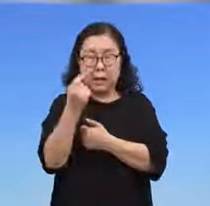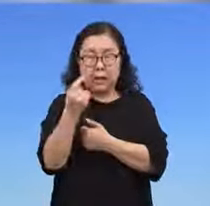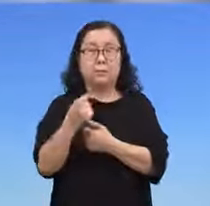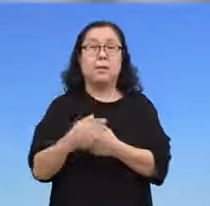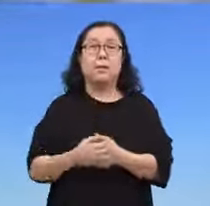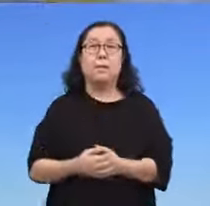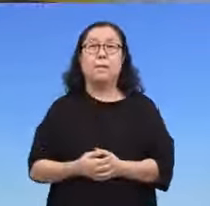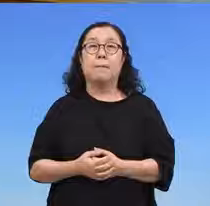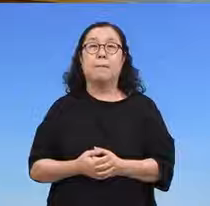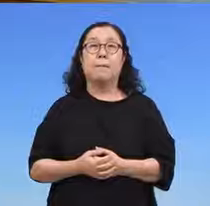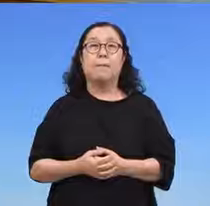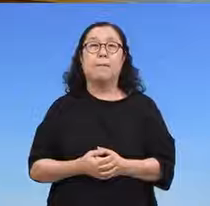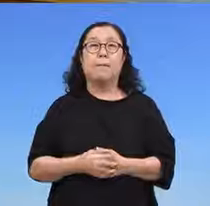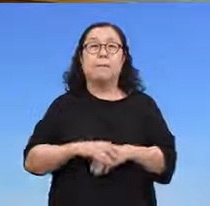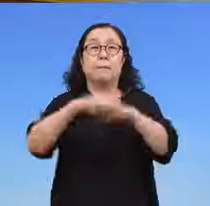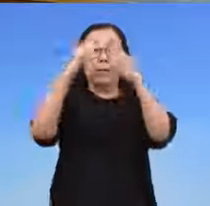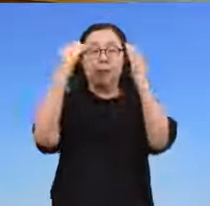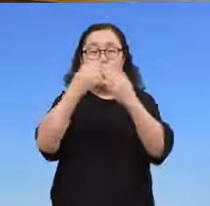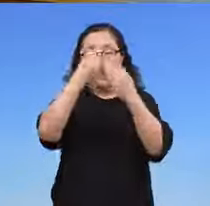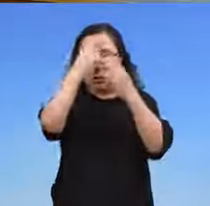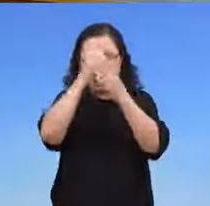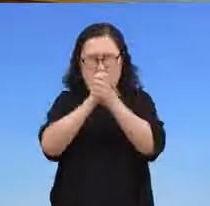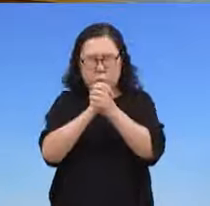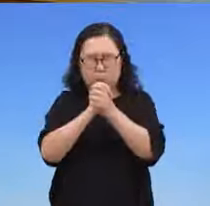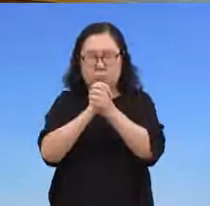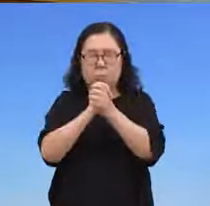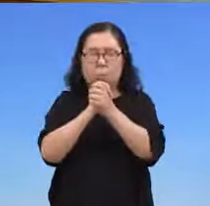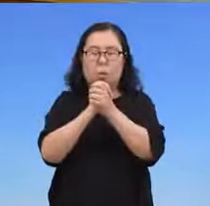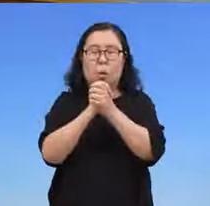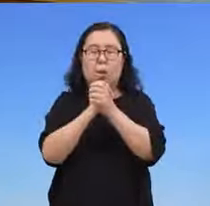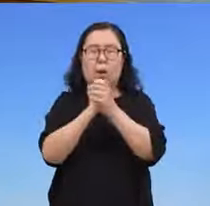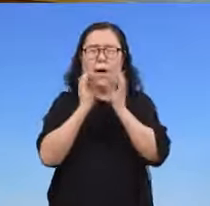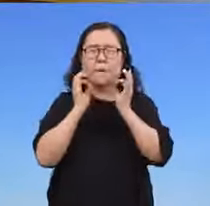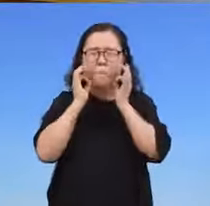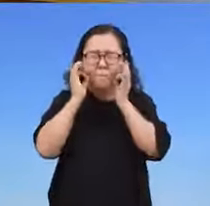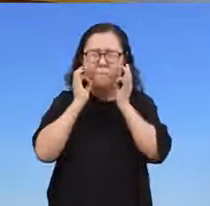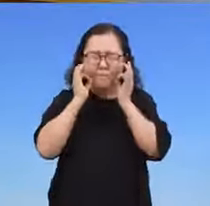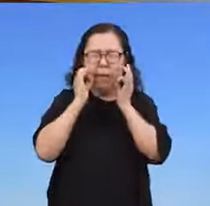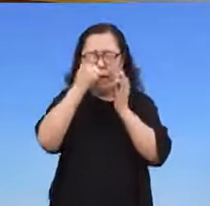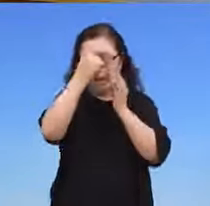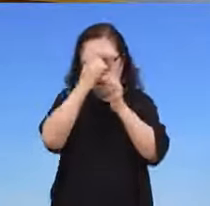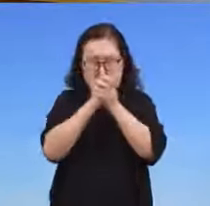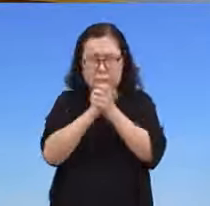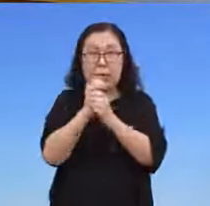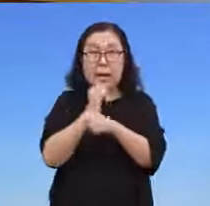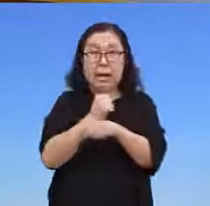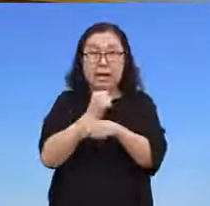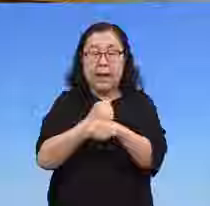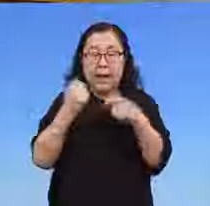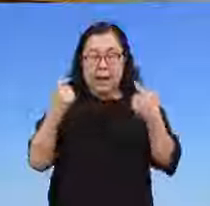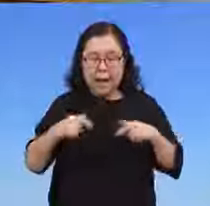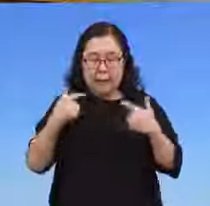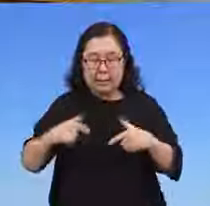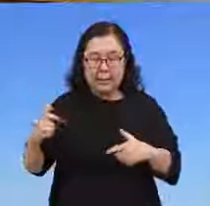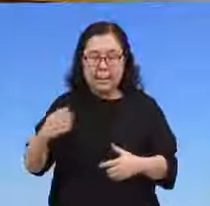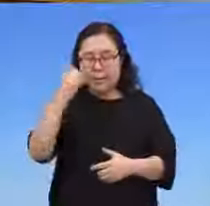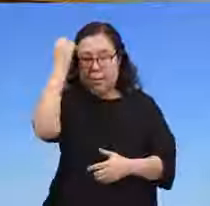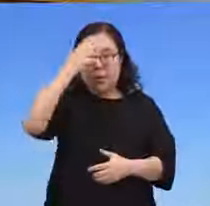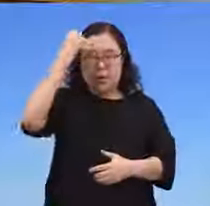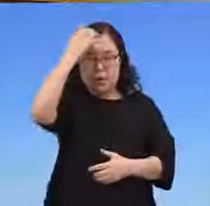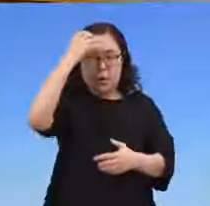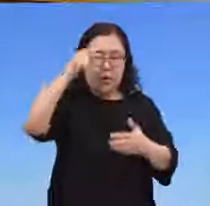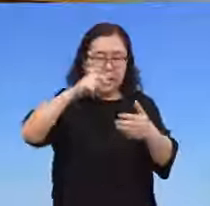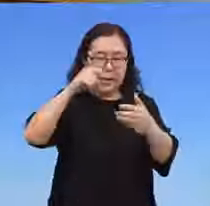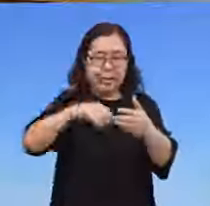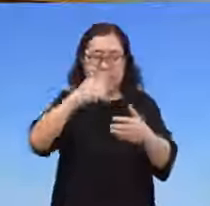이 말씀에 이 강조점 보세요. 모든 기도와 간구를 하되, 모든 기도와 간구를 하되, 그 다음 항상 성령 안에서